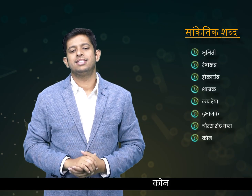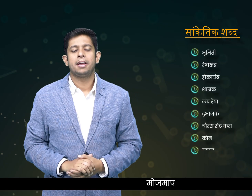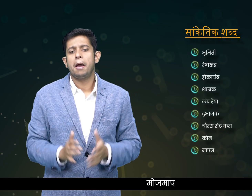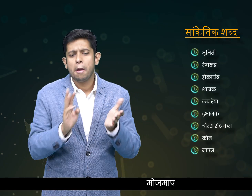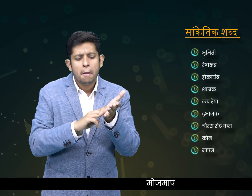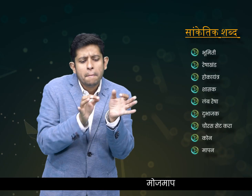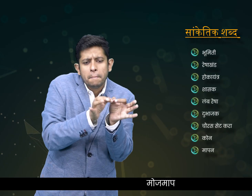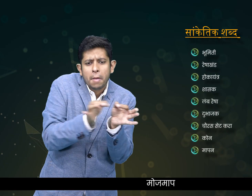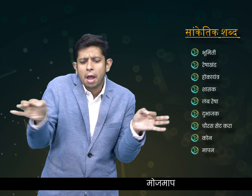मोजमाप.